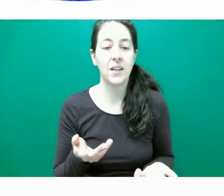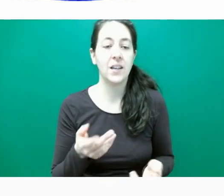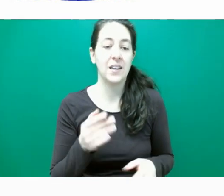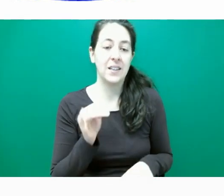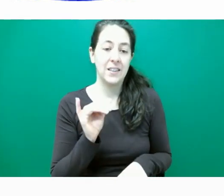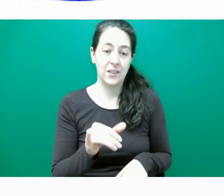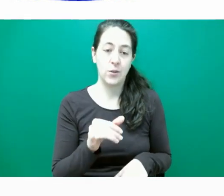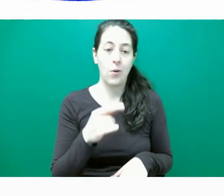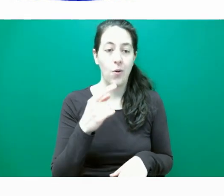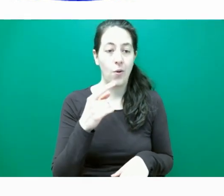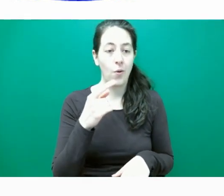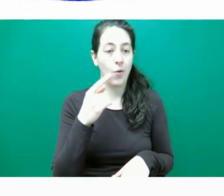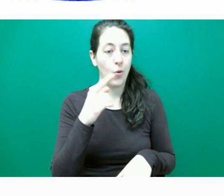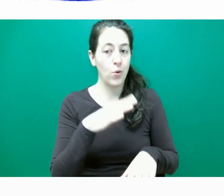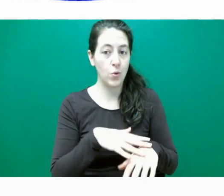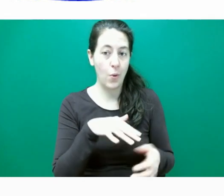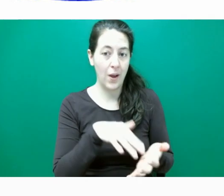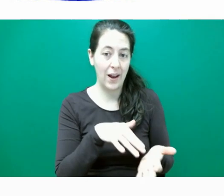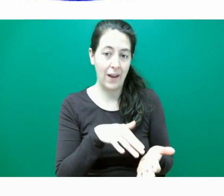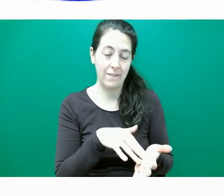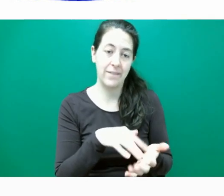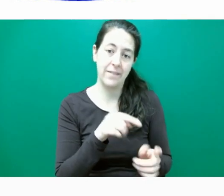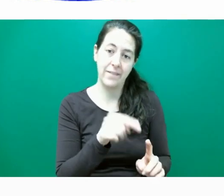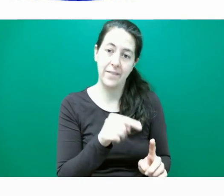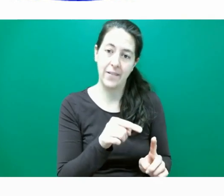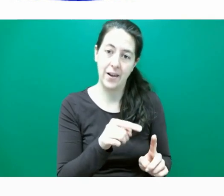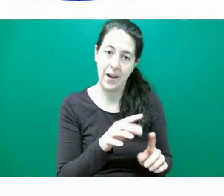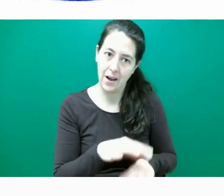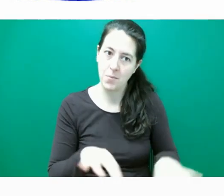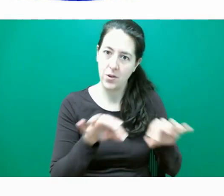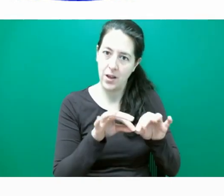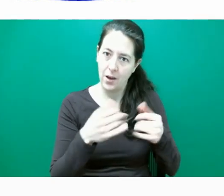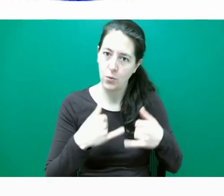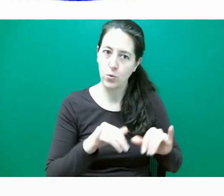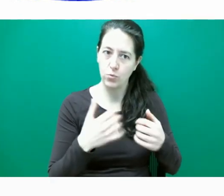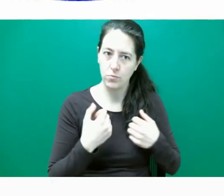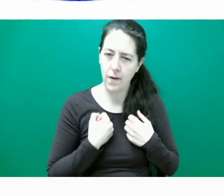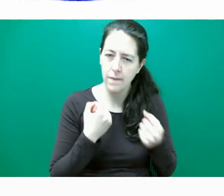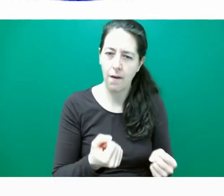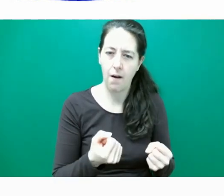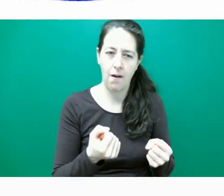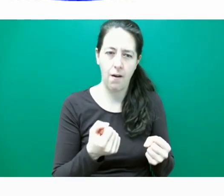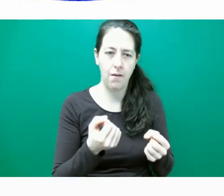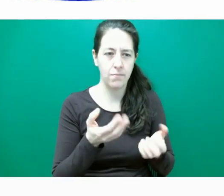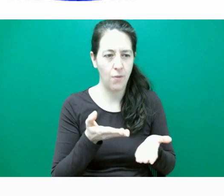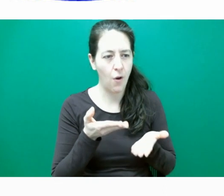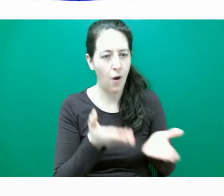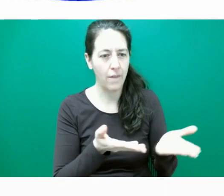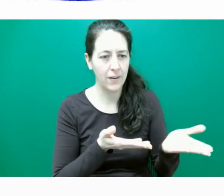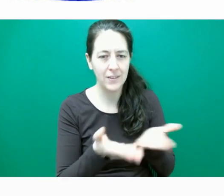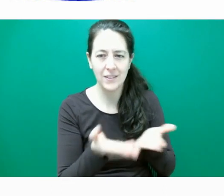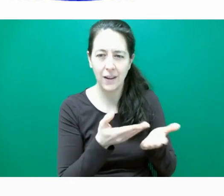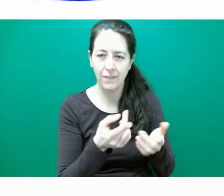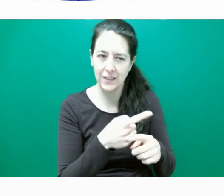c'est encore présent et c'est pour ça que, bon, on continue à mettre les efforts et à offrir des services et à dire qu'il y